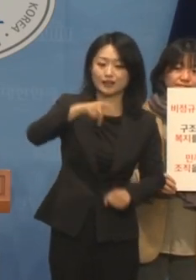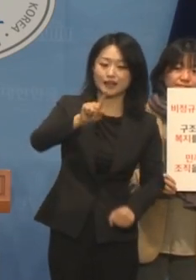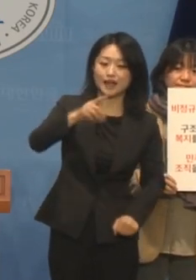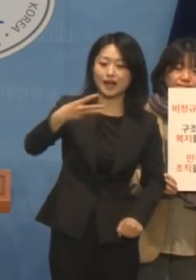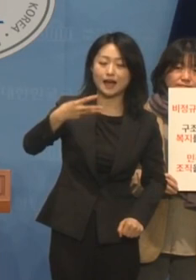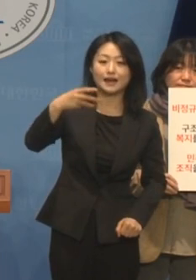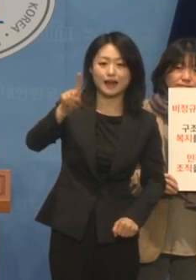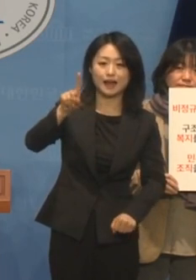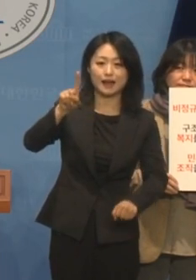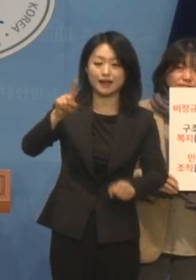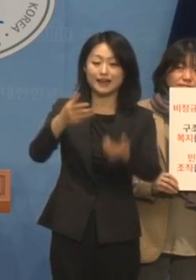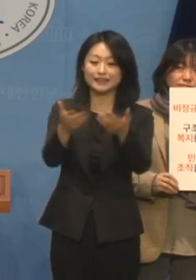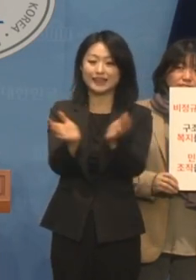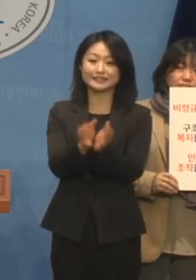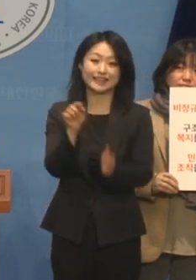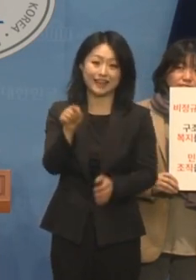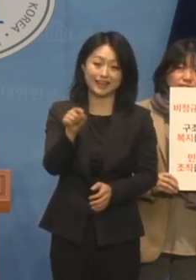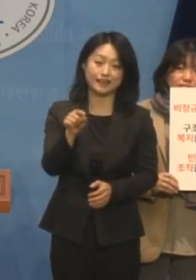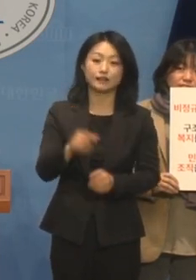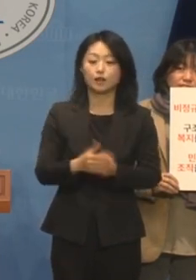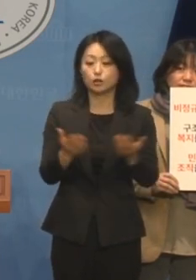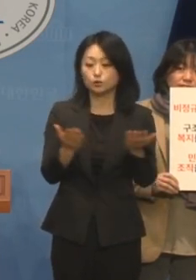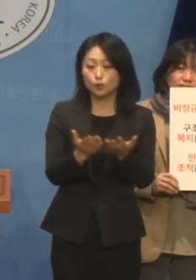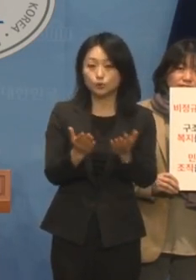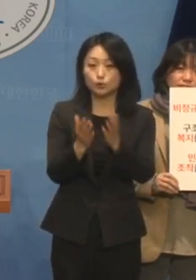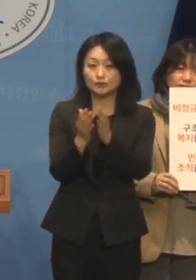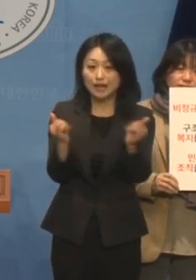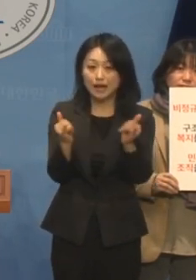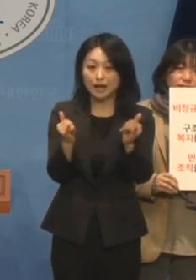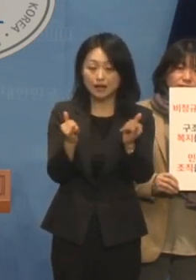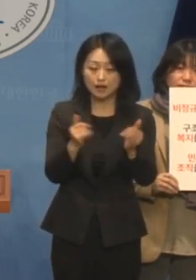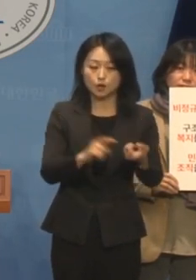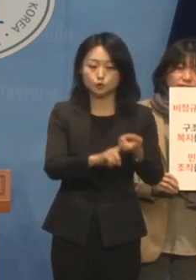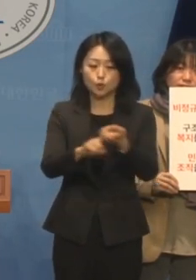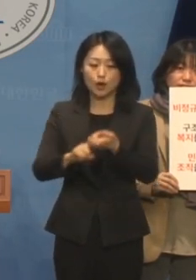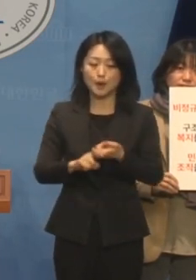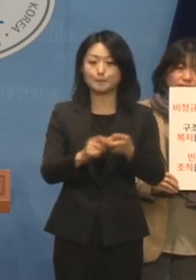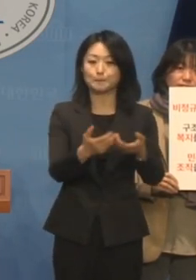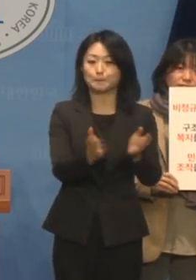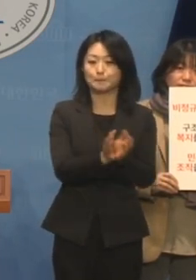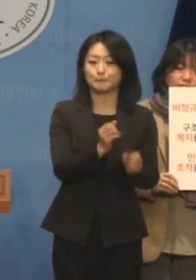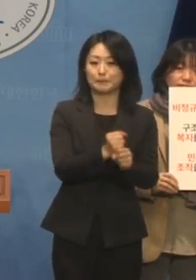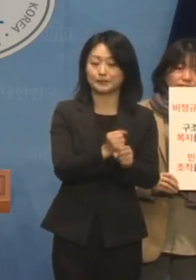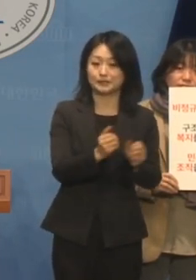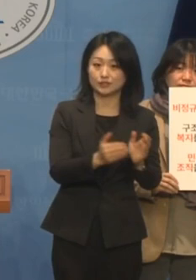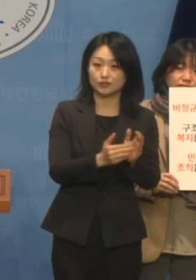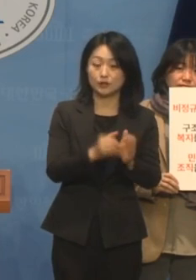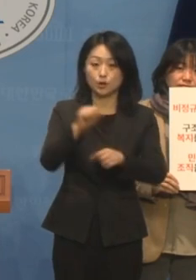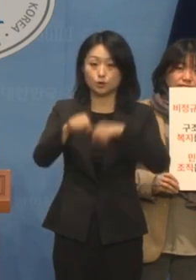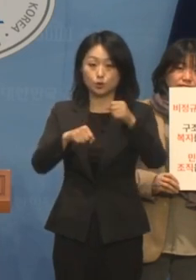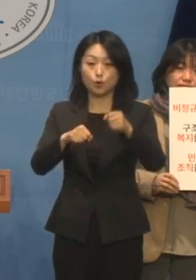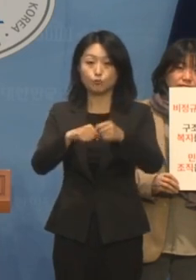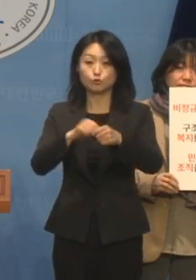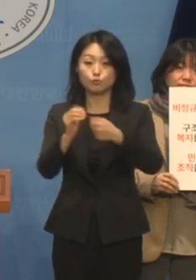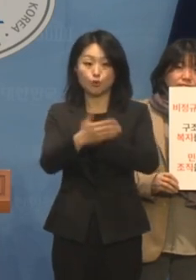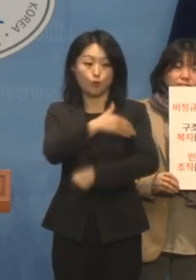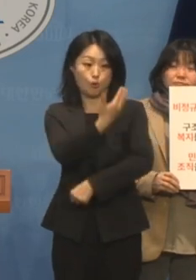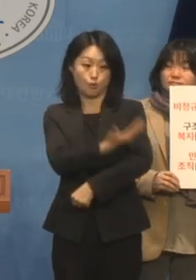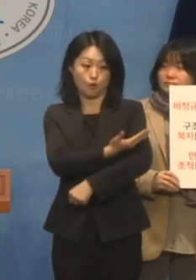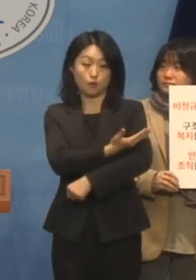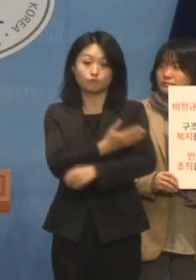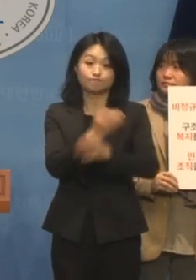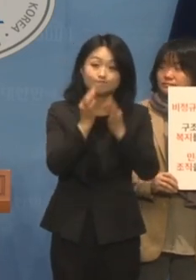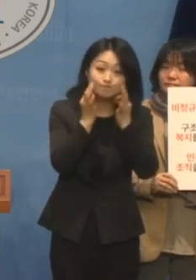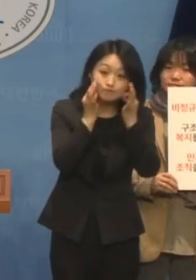이 카라에서 일하는 노동자들이 노동조합을 만들었습니다. 동물권을 위해서 헌신해온